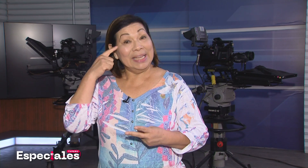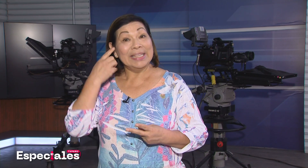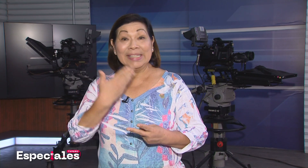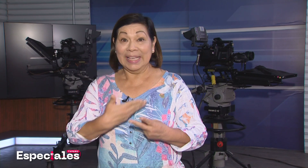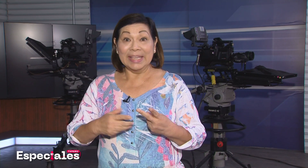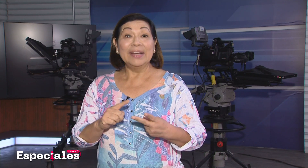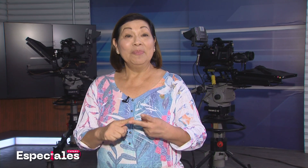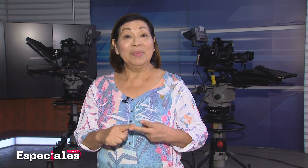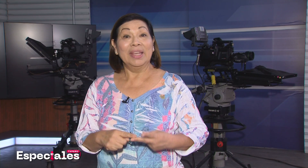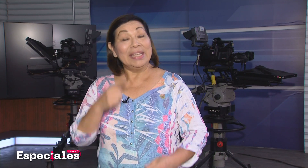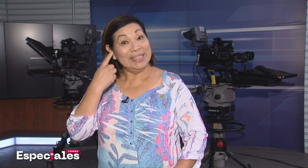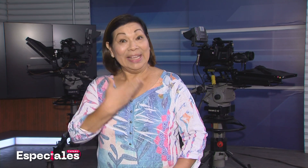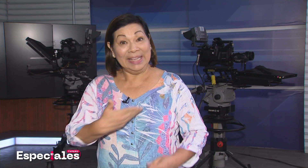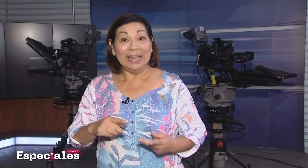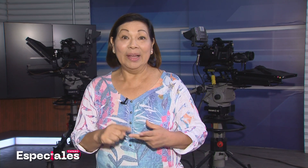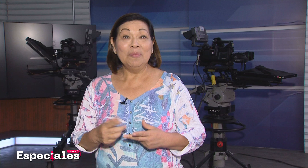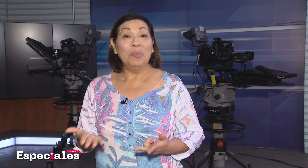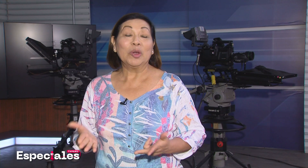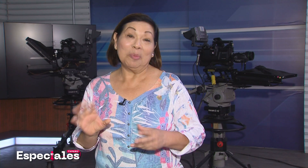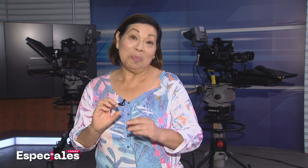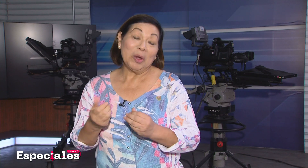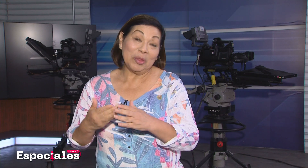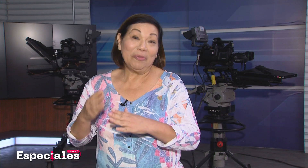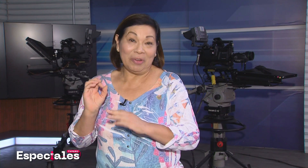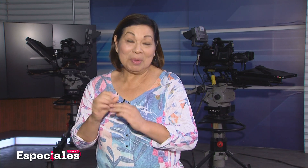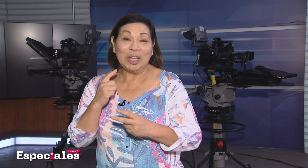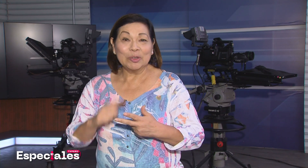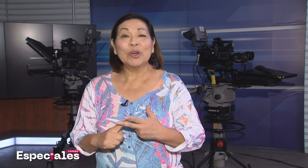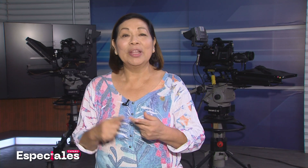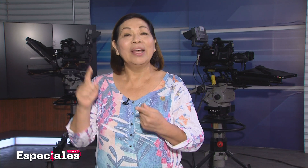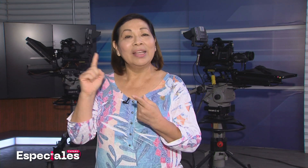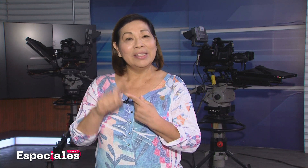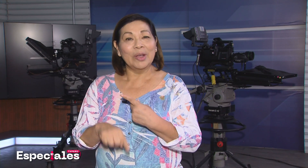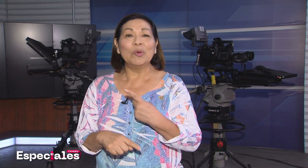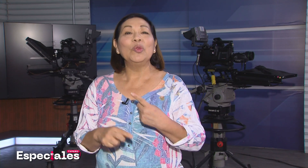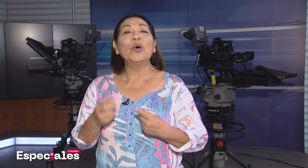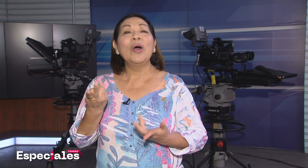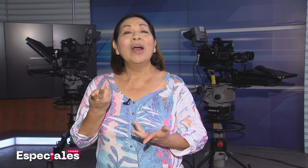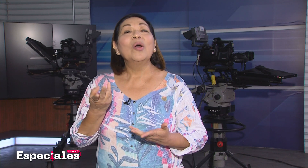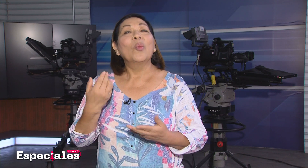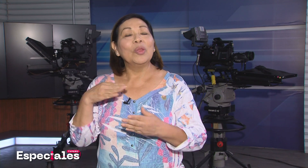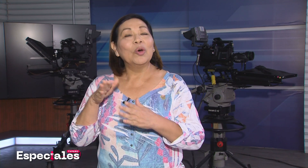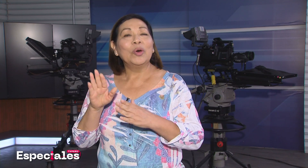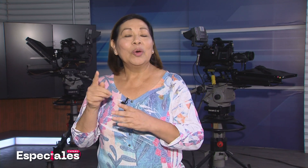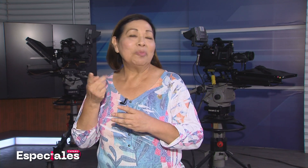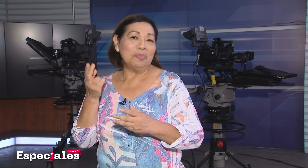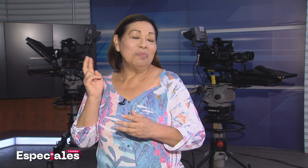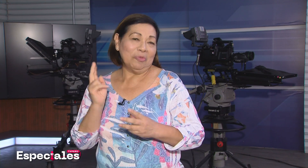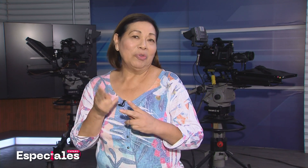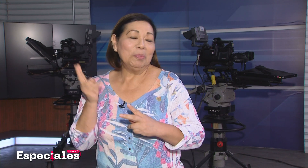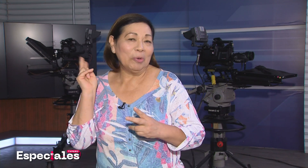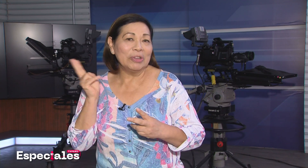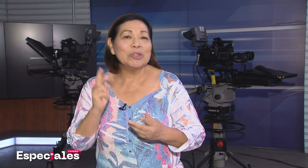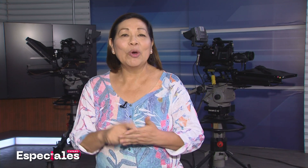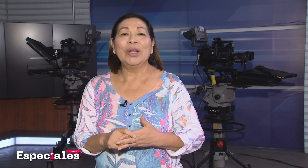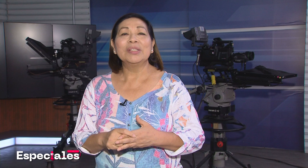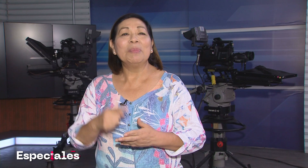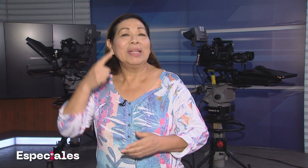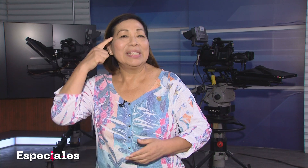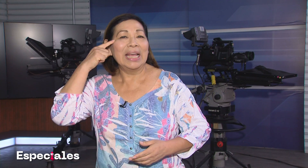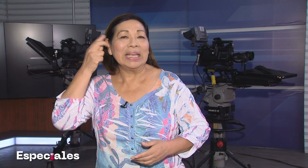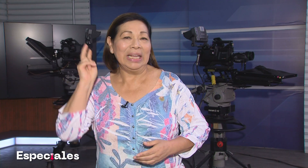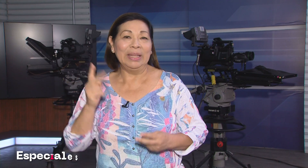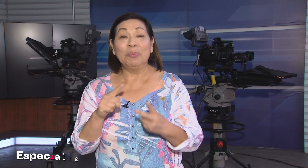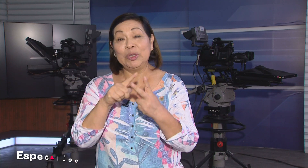esta seña, que es Hilda, porque vengo de familia sorda, y segundo, cuando fui profesora